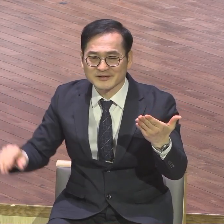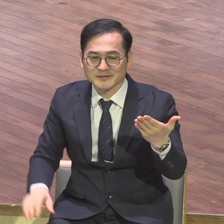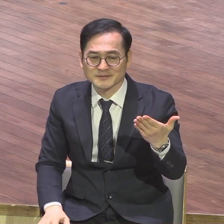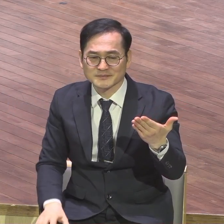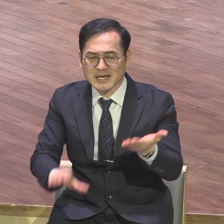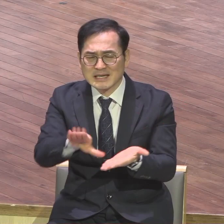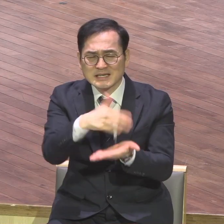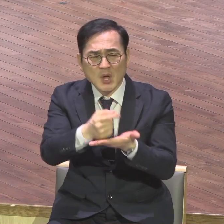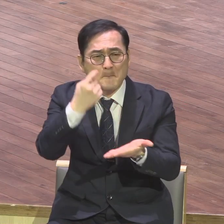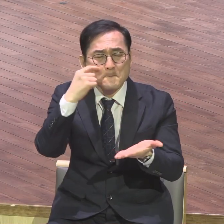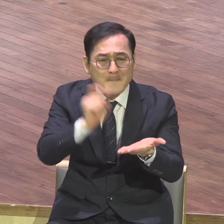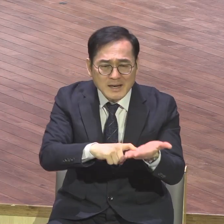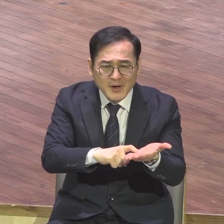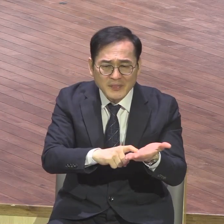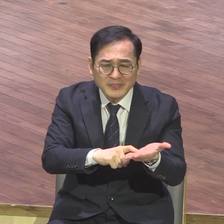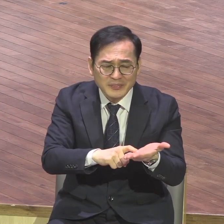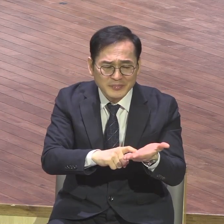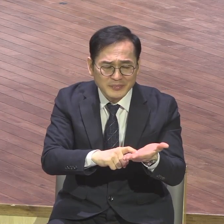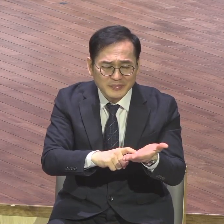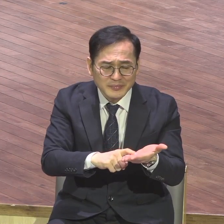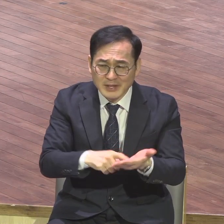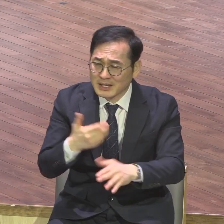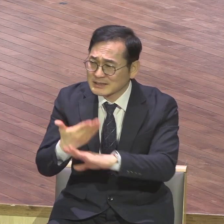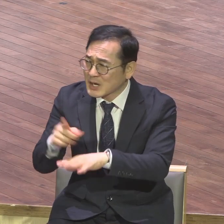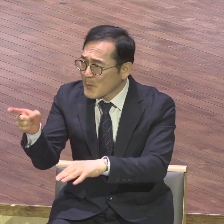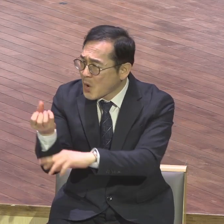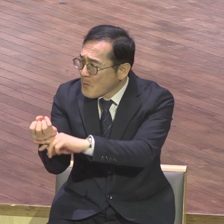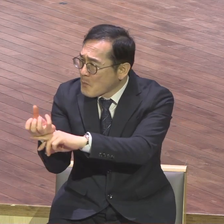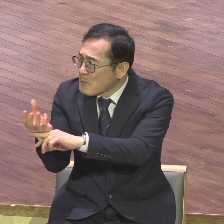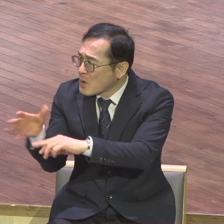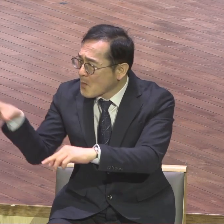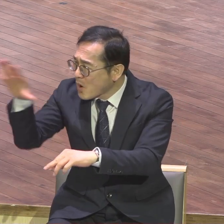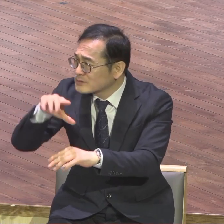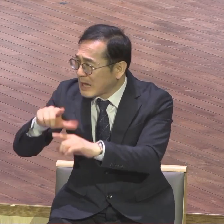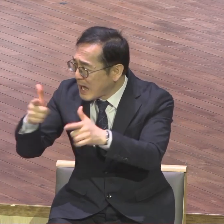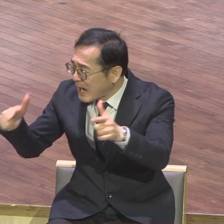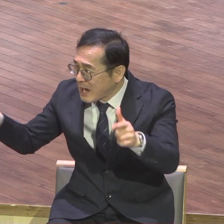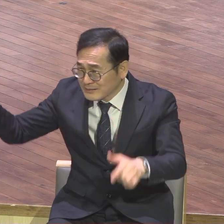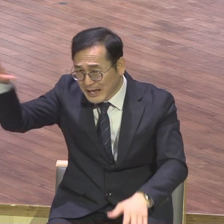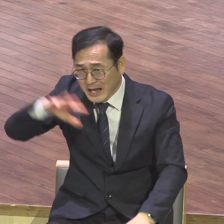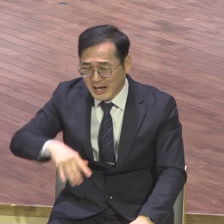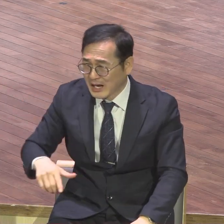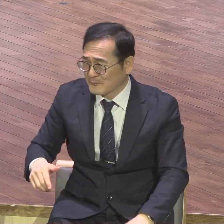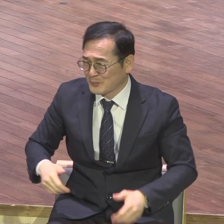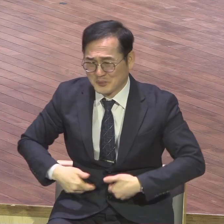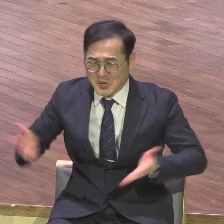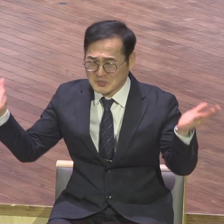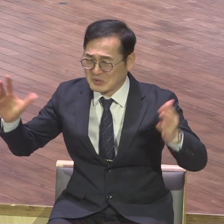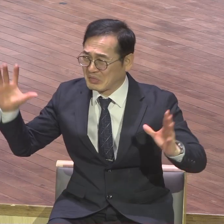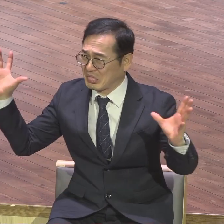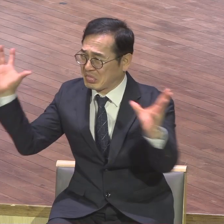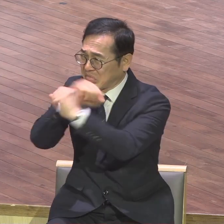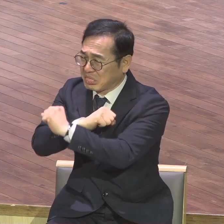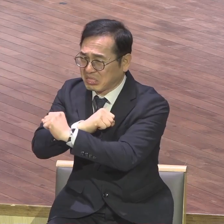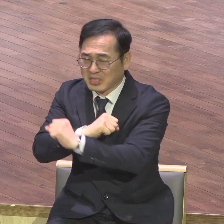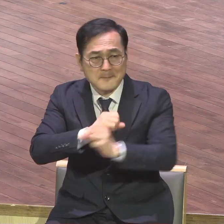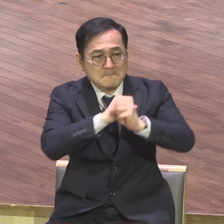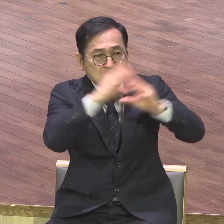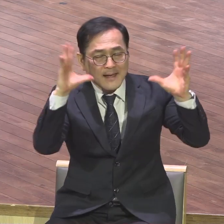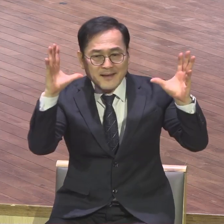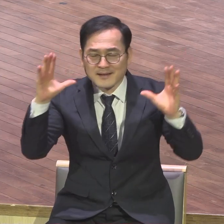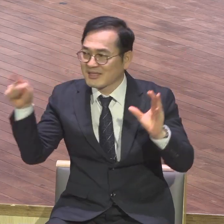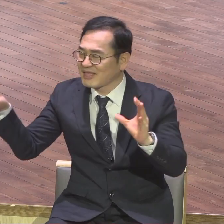그리스도를 발견하고 나니까, 그리스도를 얻고 나니까 나머지는 다 소용이 없다. 실감 갑니까?